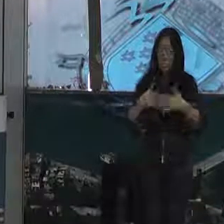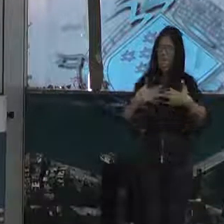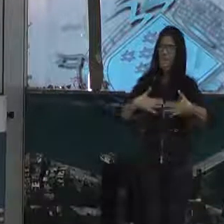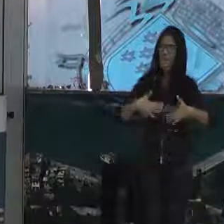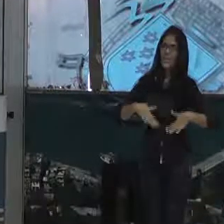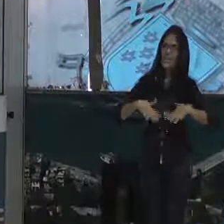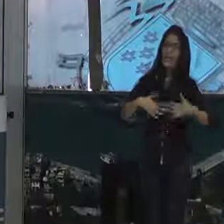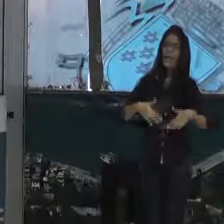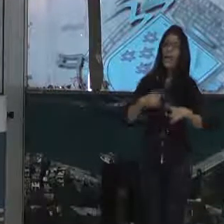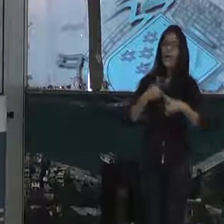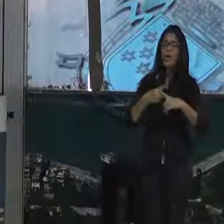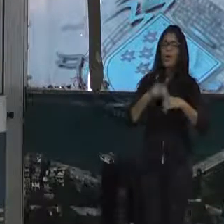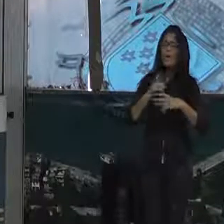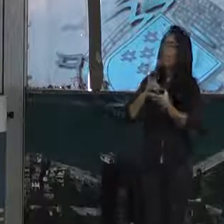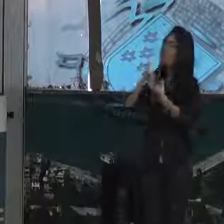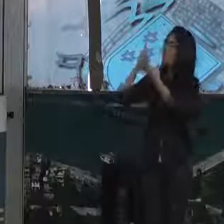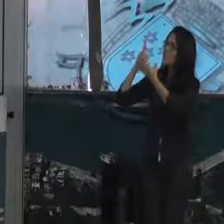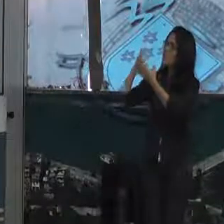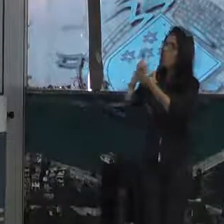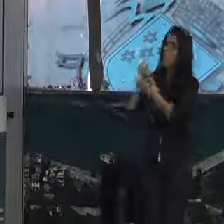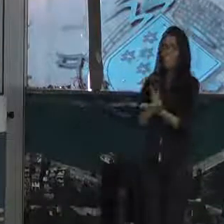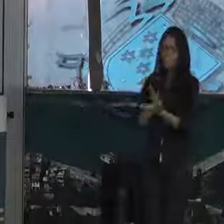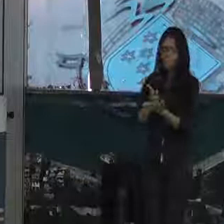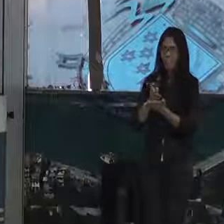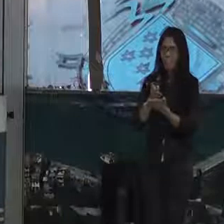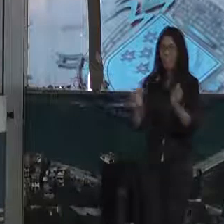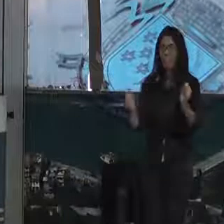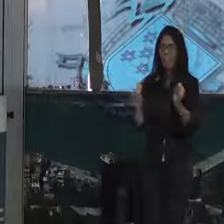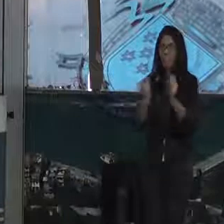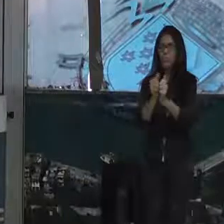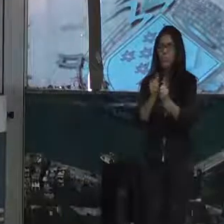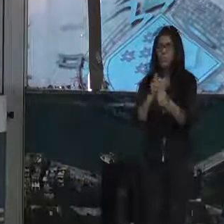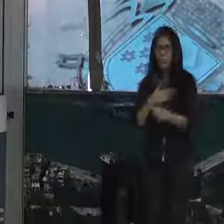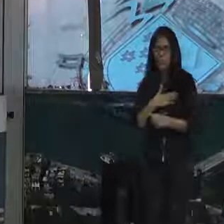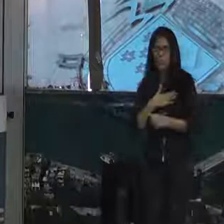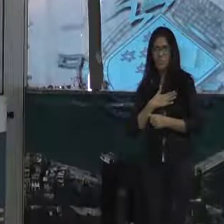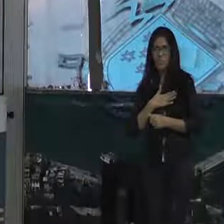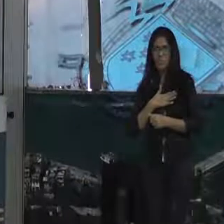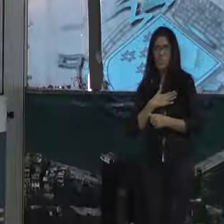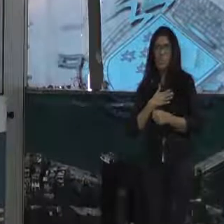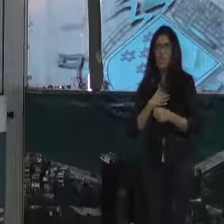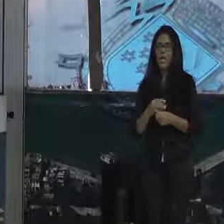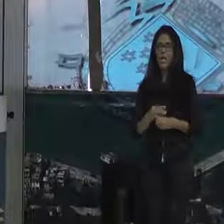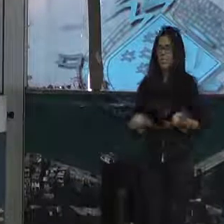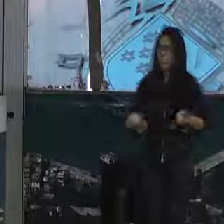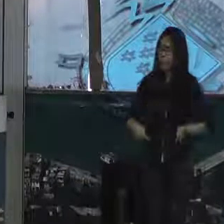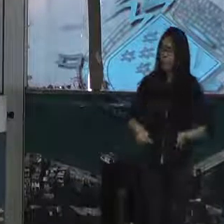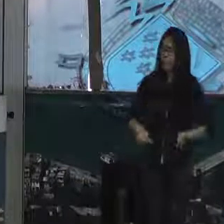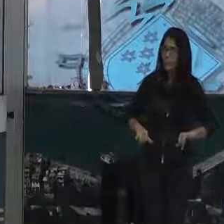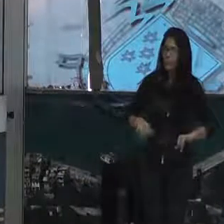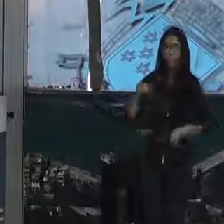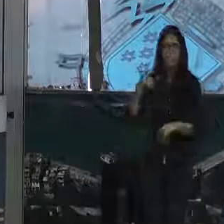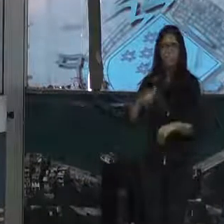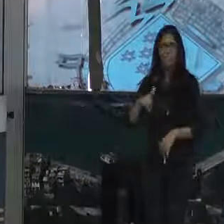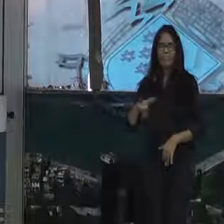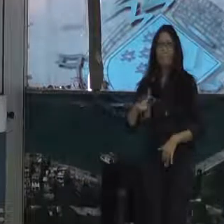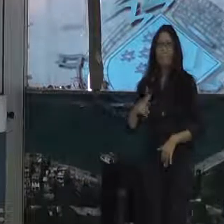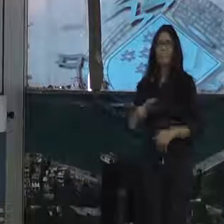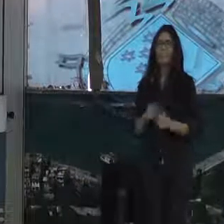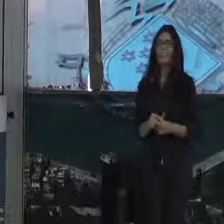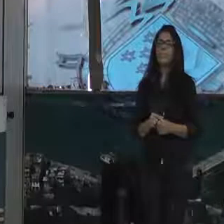me abandonarás no sepulcro, nem permitirás que o teu santo sofra decomposição. Tu